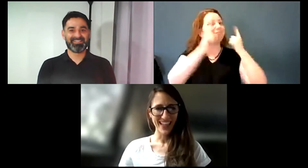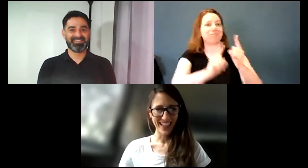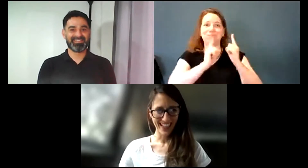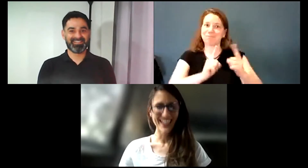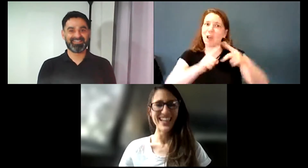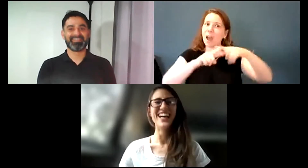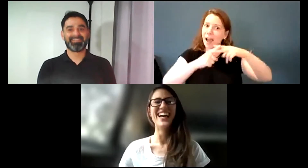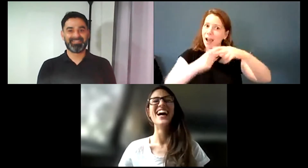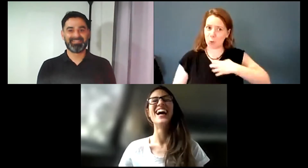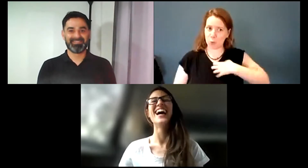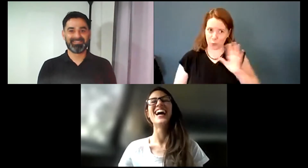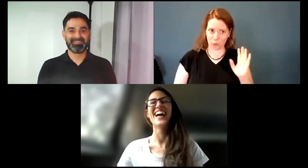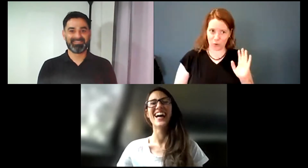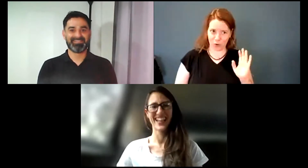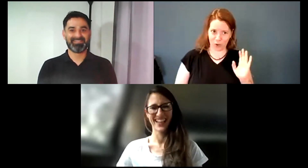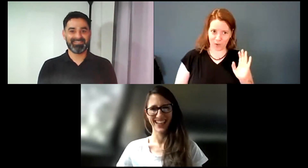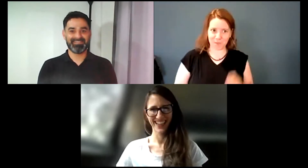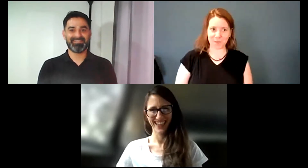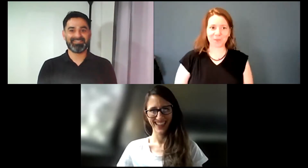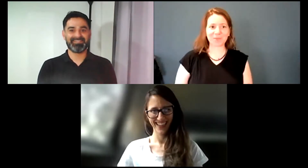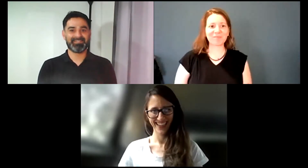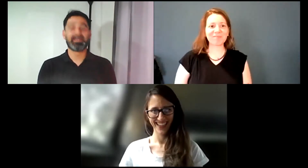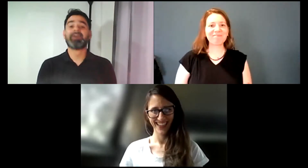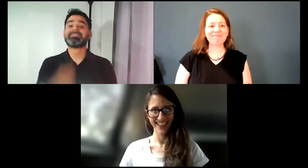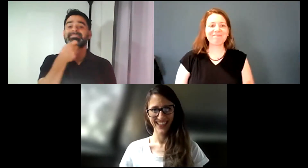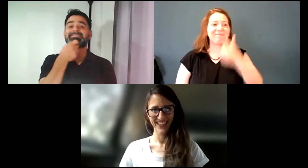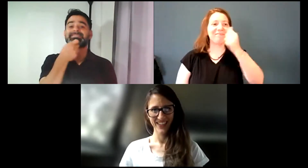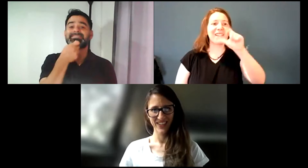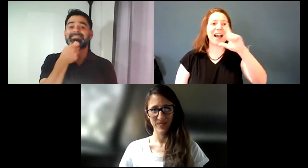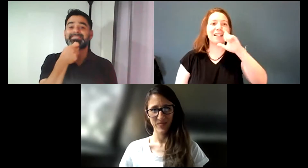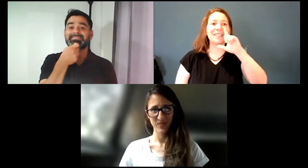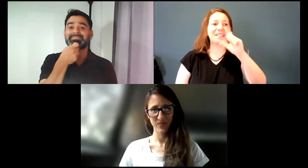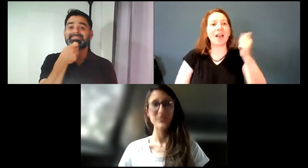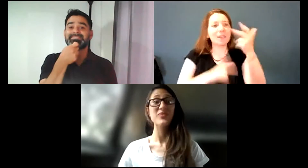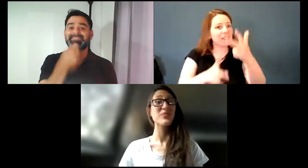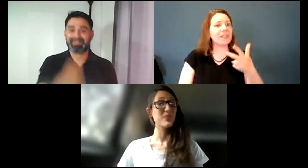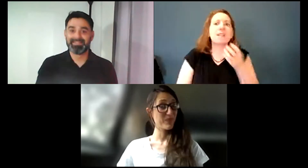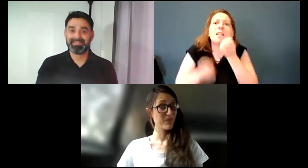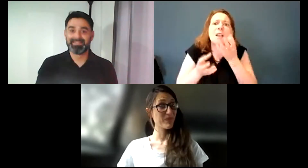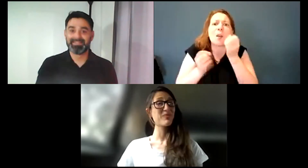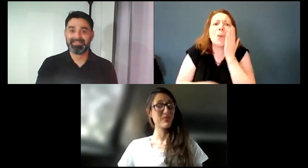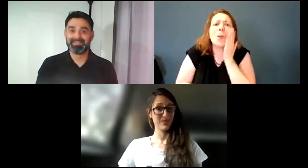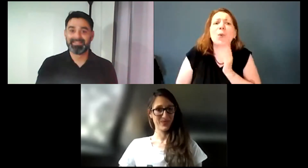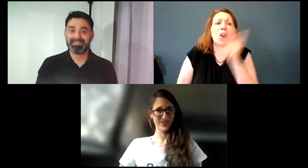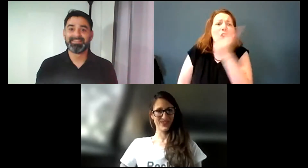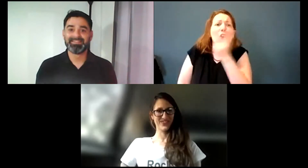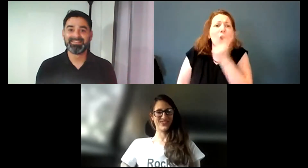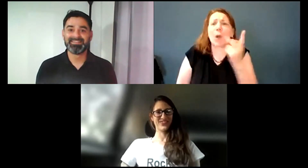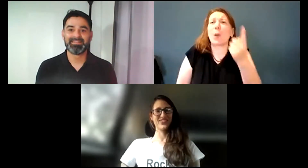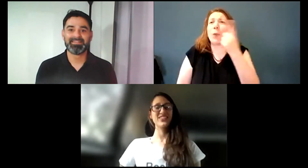sé. Sí, lo bueno es seguir con ellos dos que ya nos conocemos y sabemos